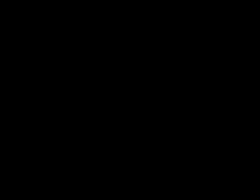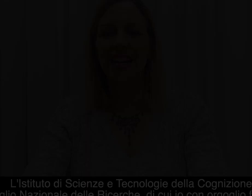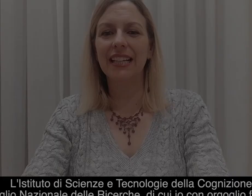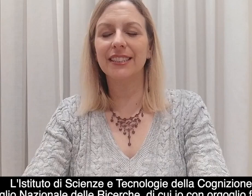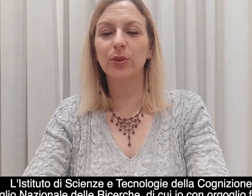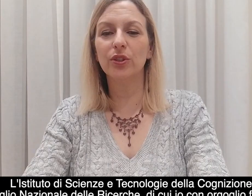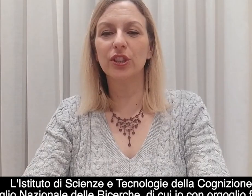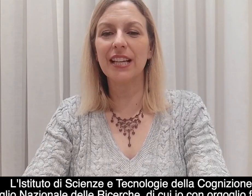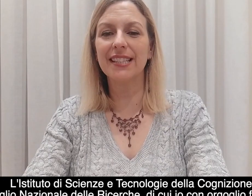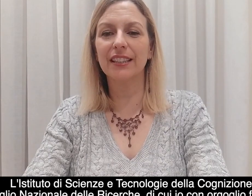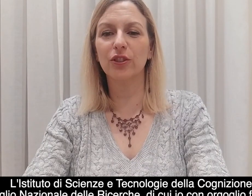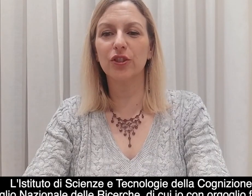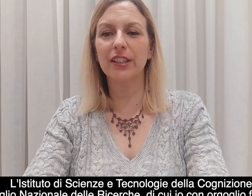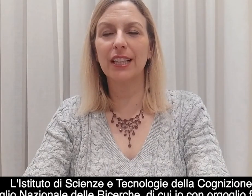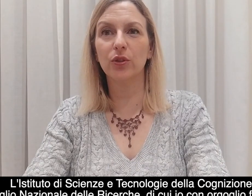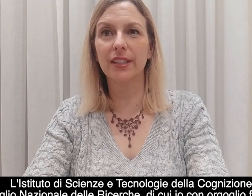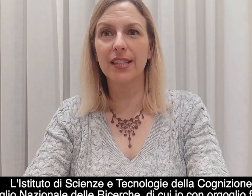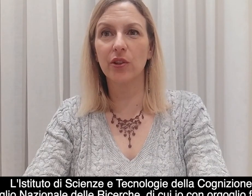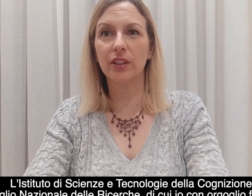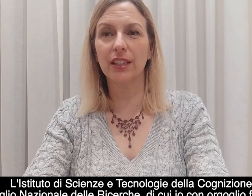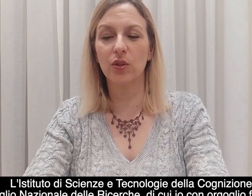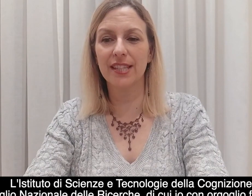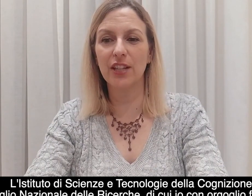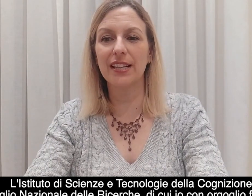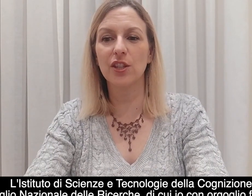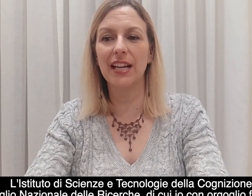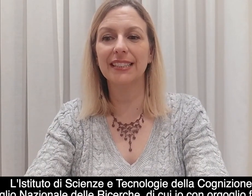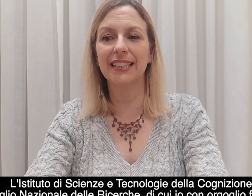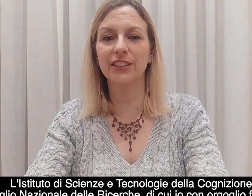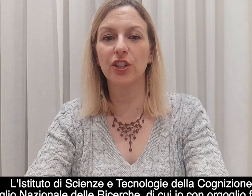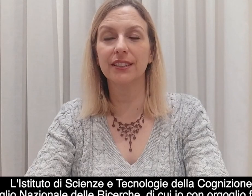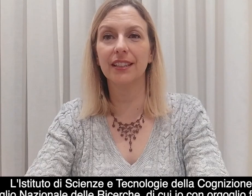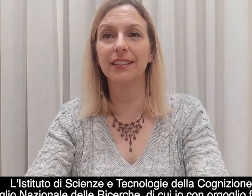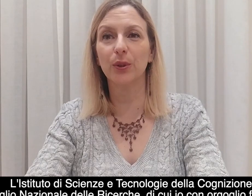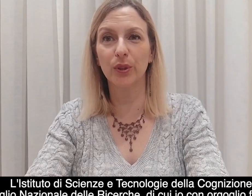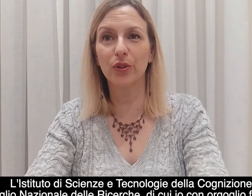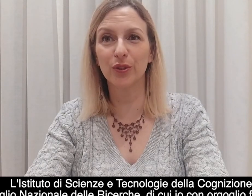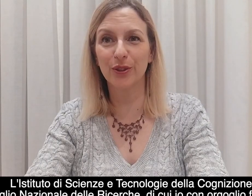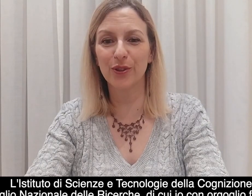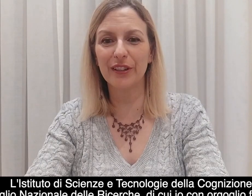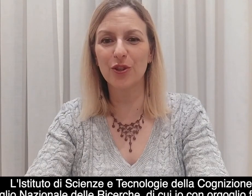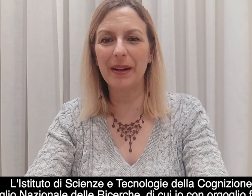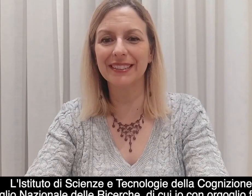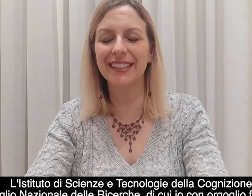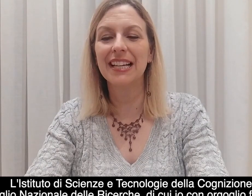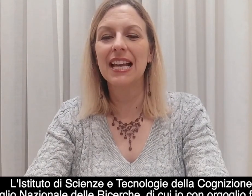l'istituto di scienze e tecnologie della cognizione del consiglio nazionale delle ricerche dico io con orgoglio faccio parte è